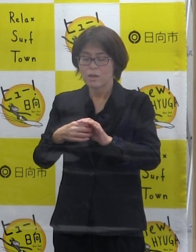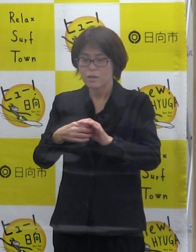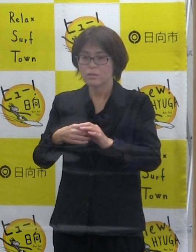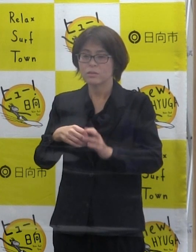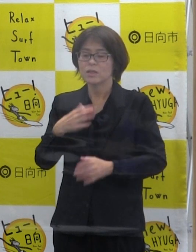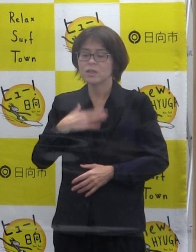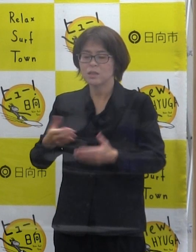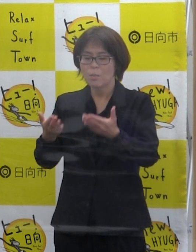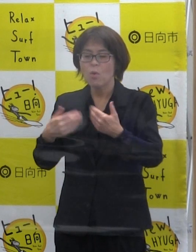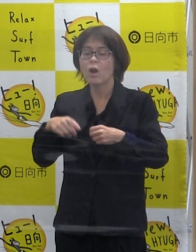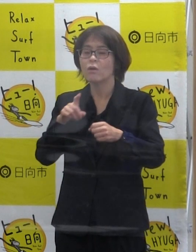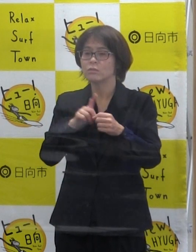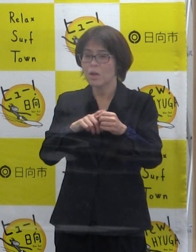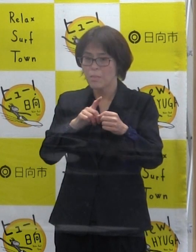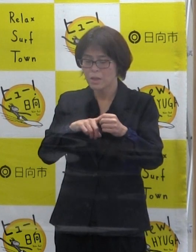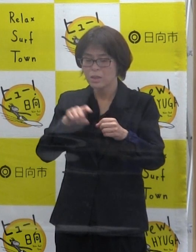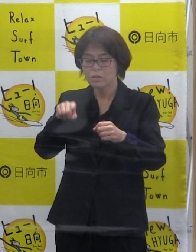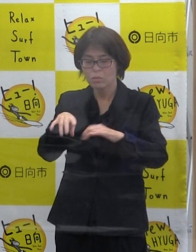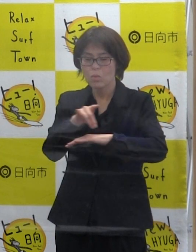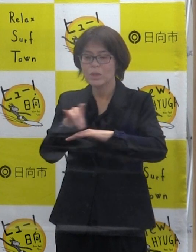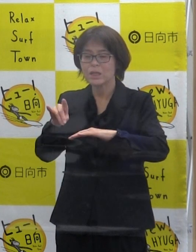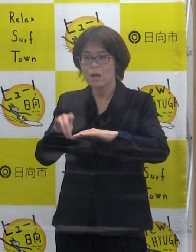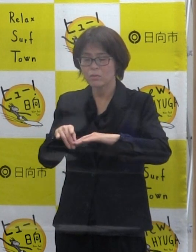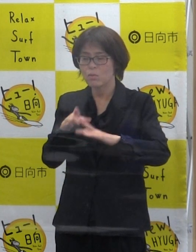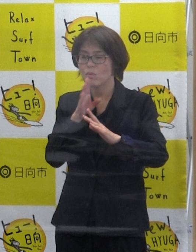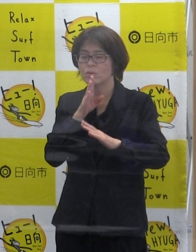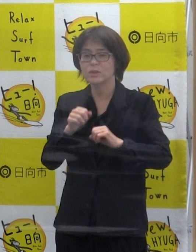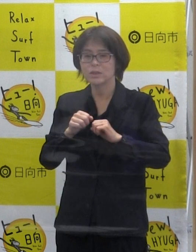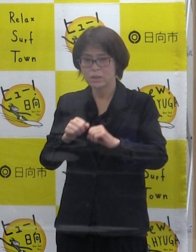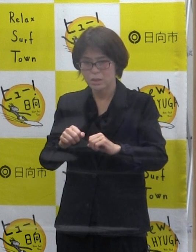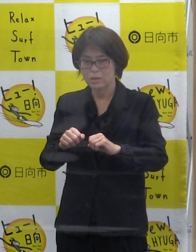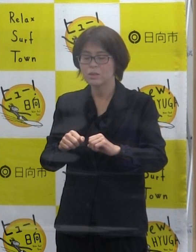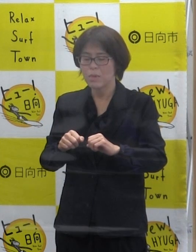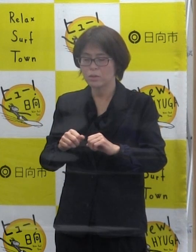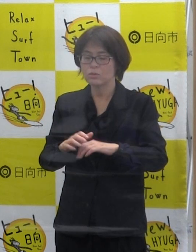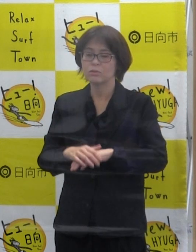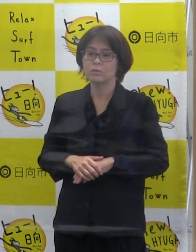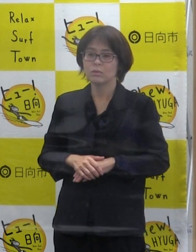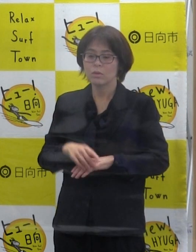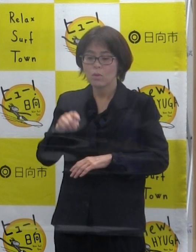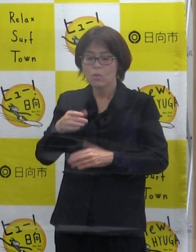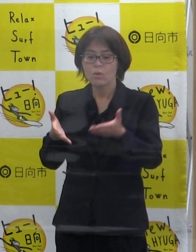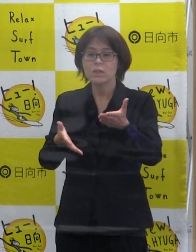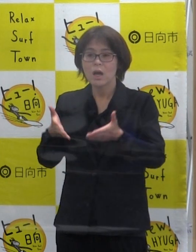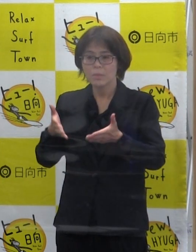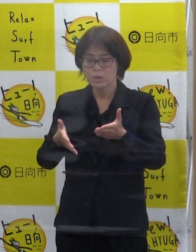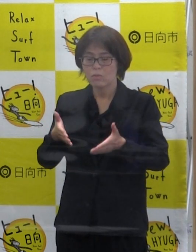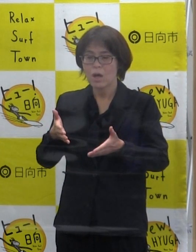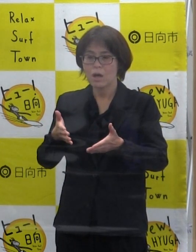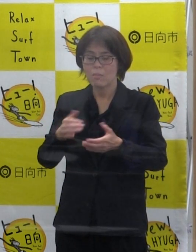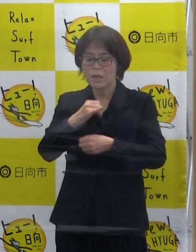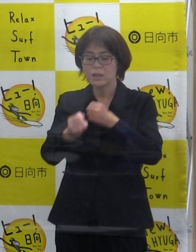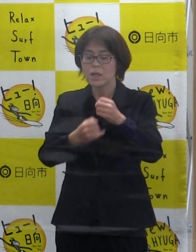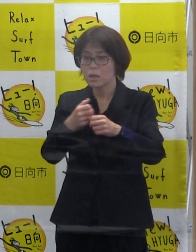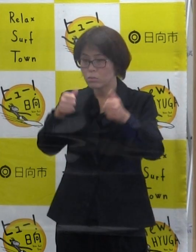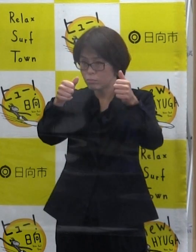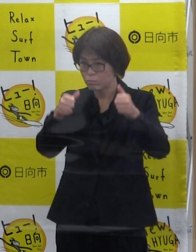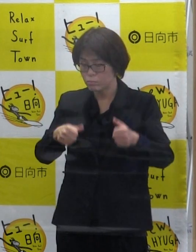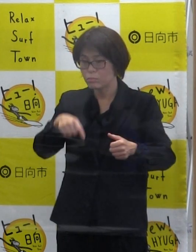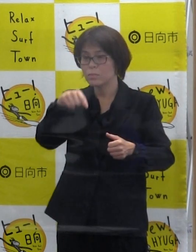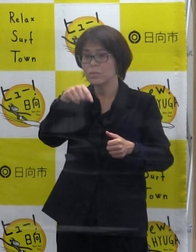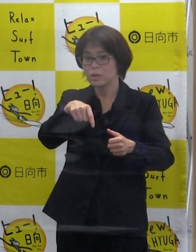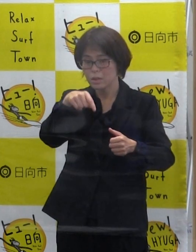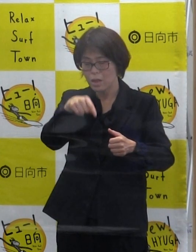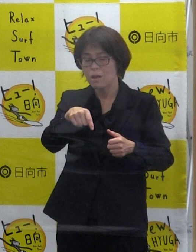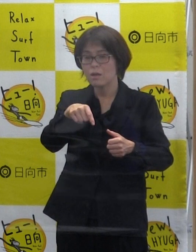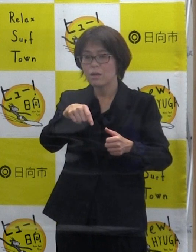しい、そのような思いからこの企画を実施するものです。本サービスはウェブサイト上に開設された